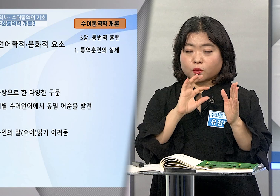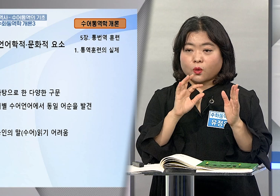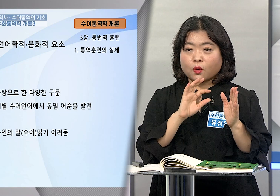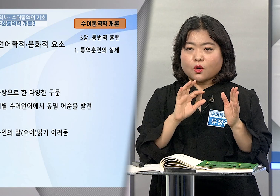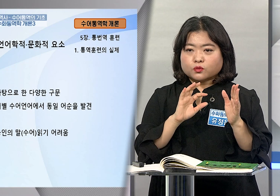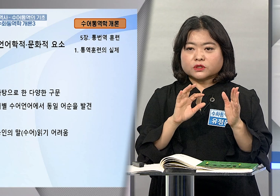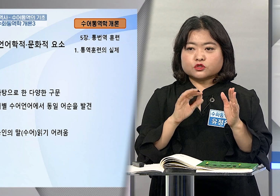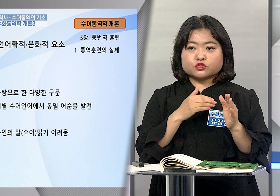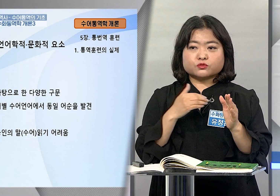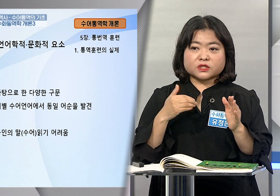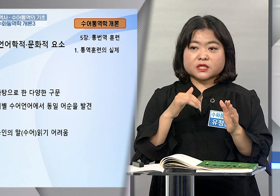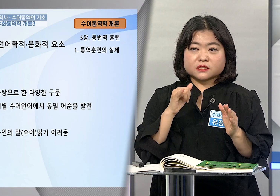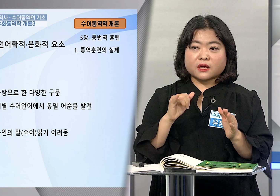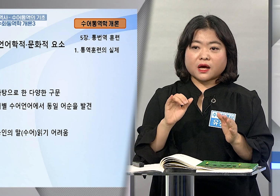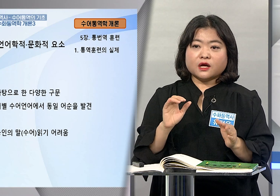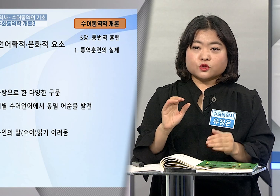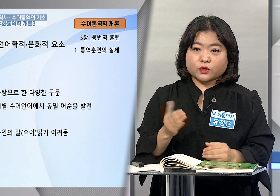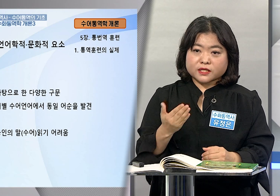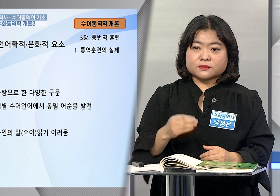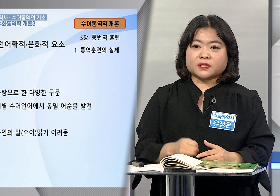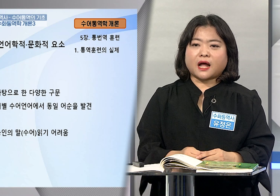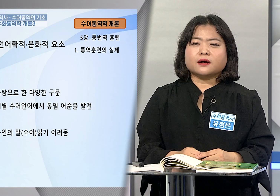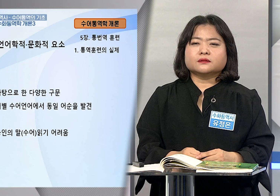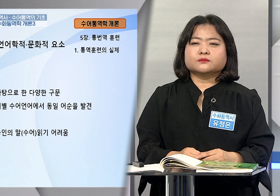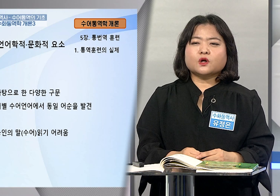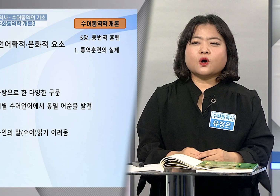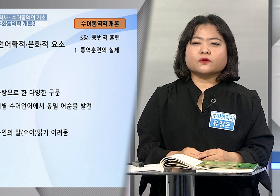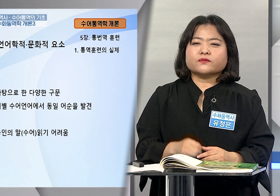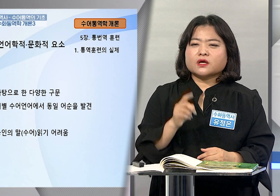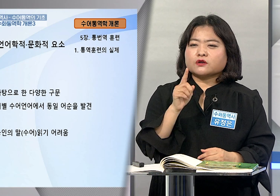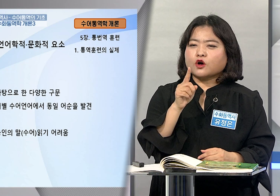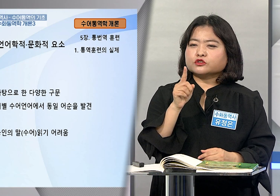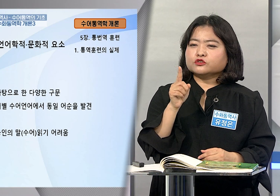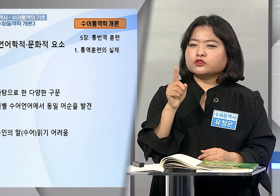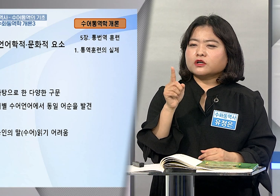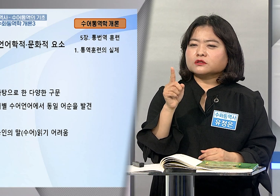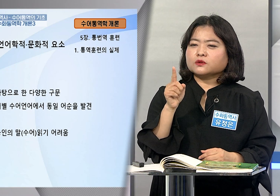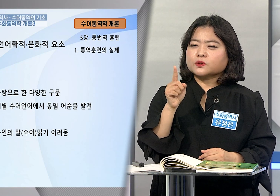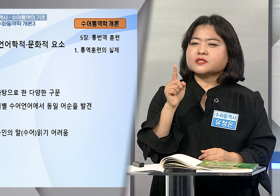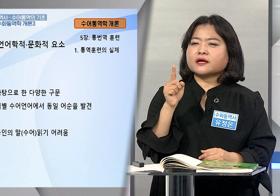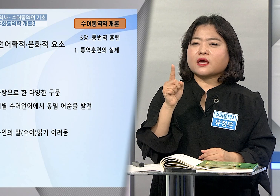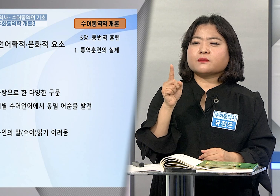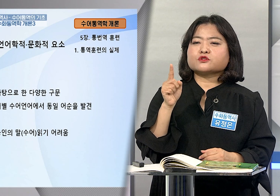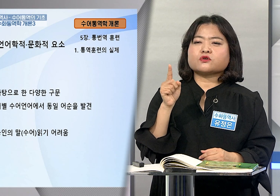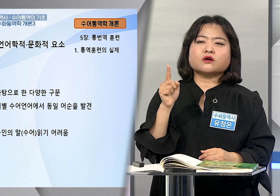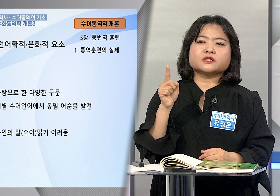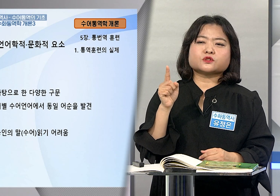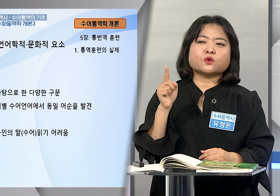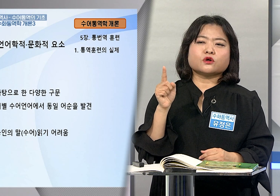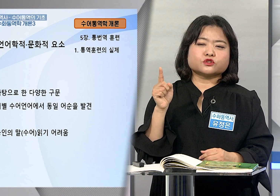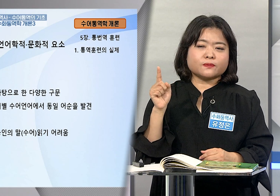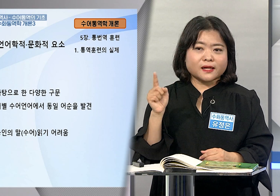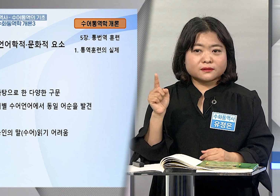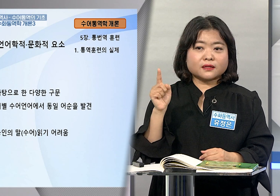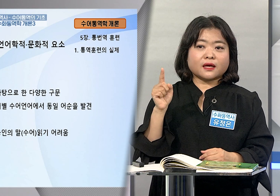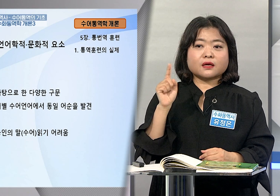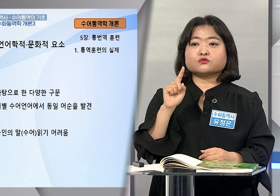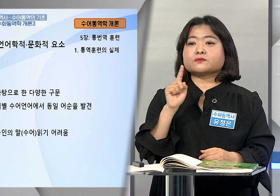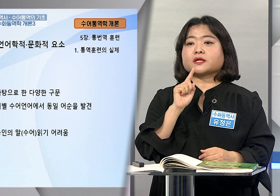훈련도 우리는 충분히 있어야 되겠습니다. 물론 어순 유형론상 개별 수어 언어에서 동일 어순이 발견된다. 이게 무슨